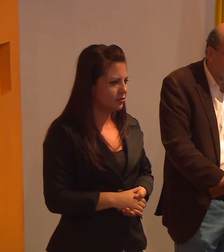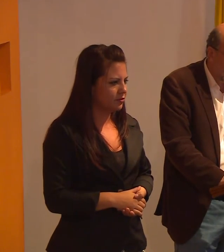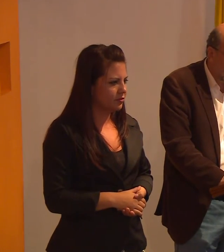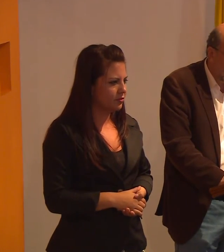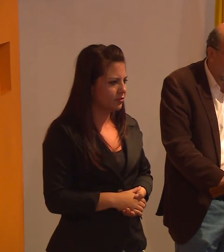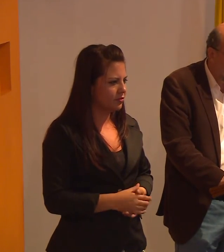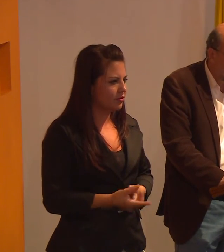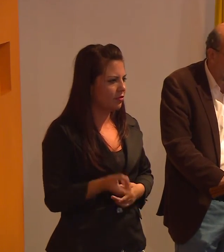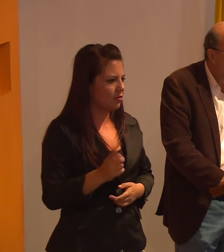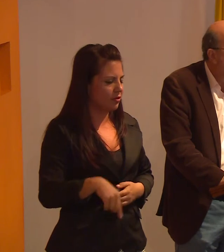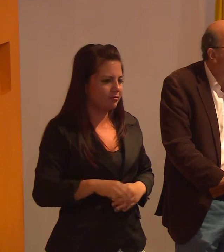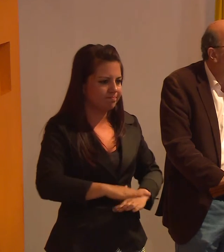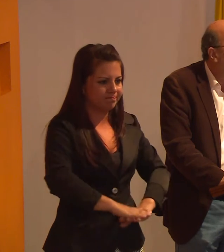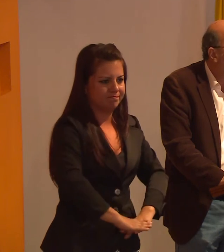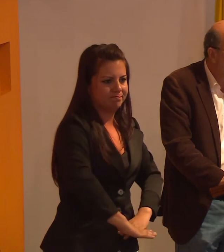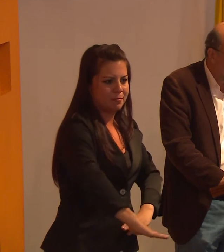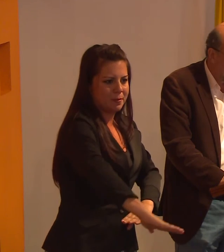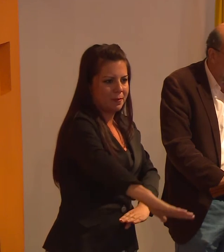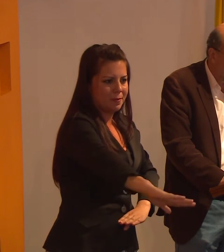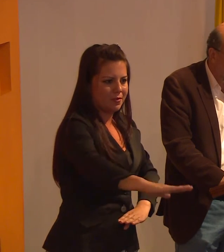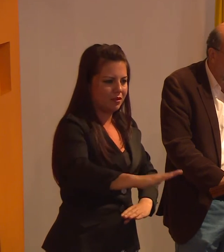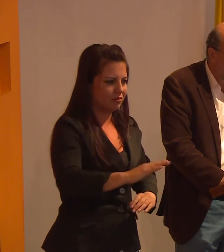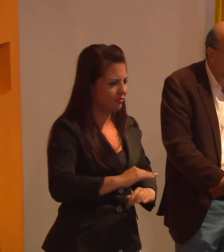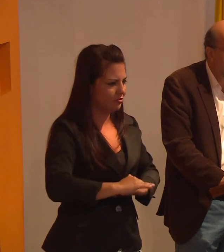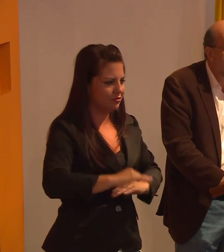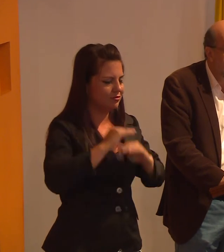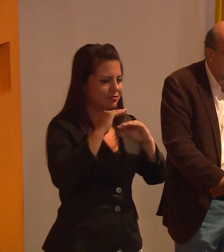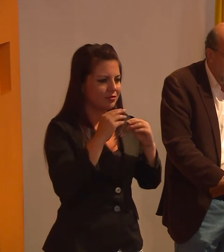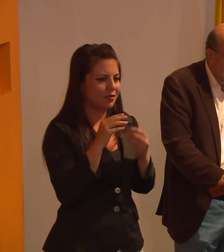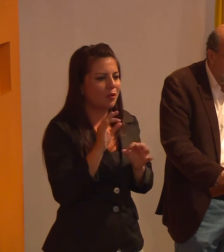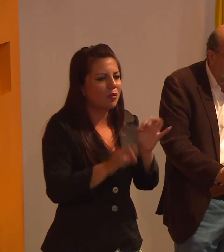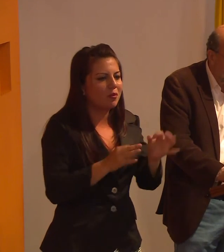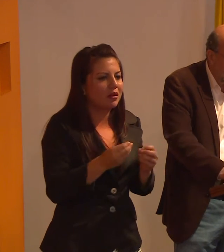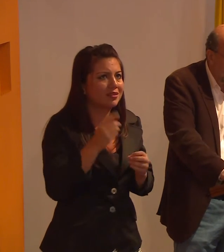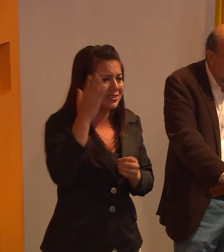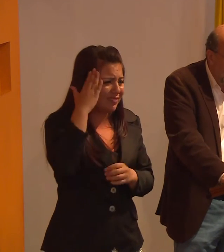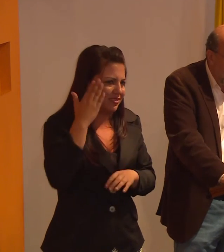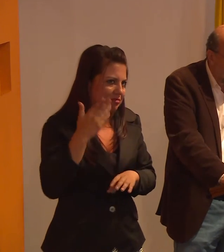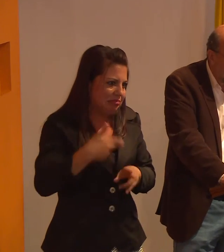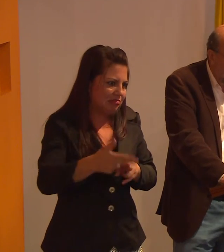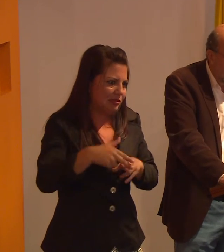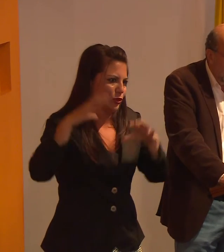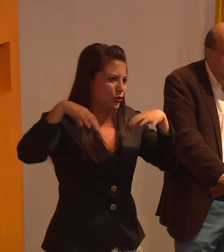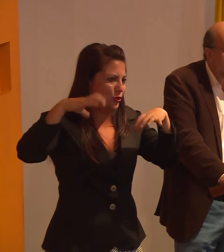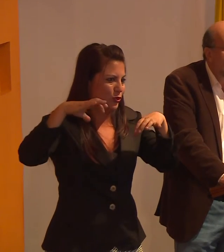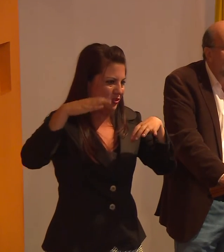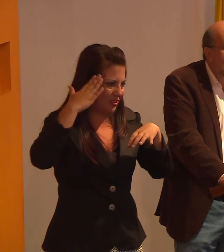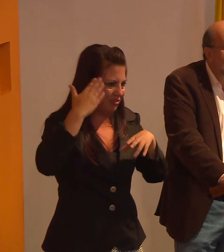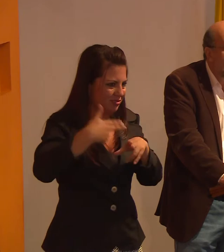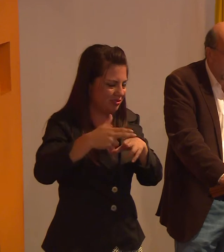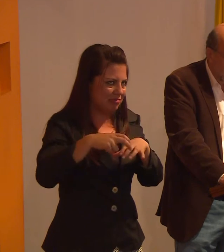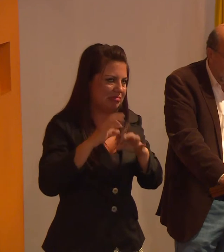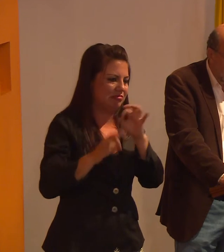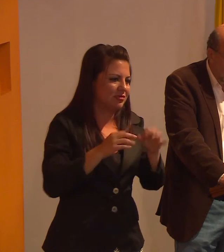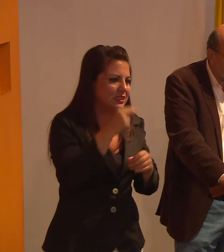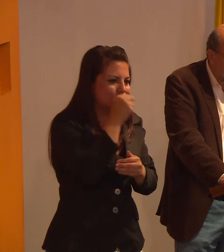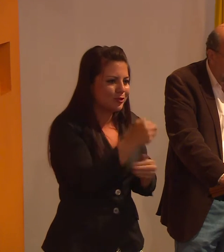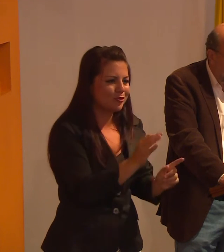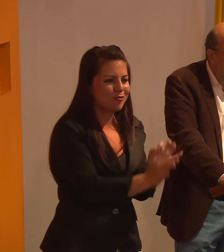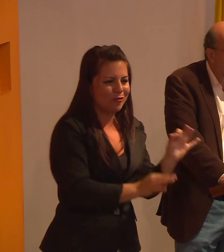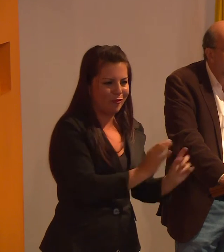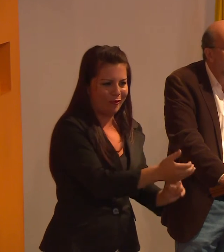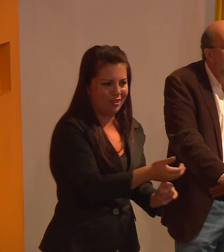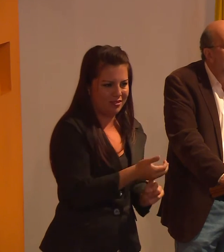a nuestros niños de las lluvias que se anuncian, y se trabaja ahora sobre las aulas del